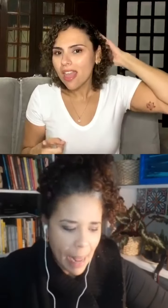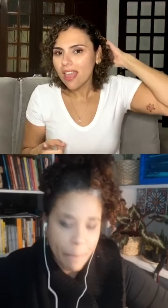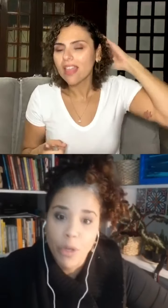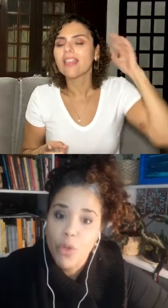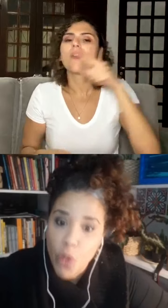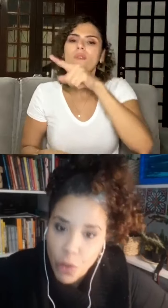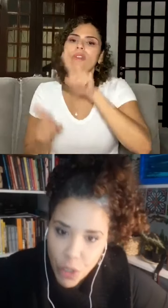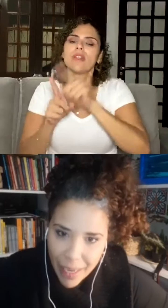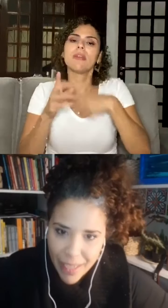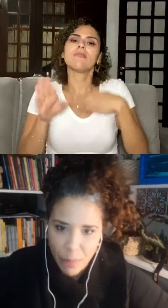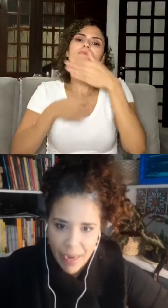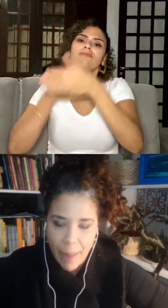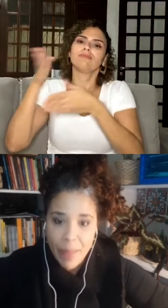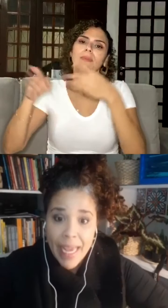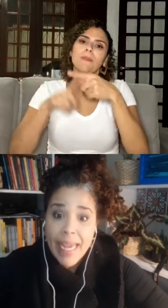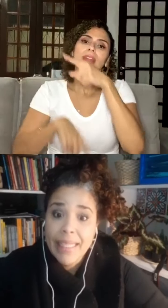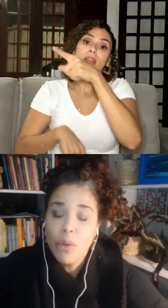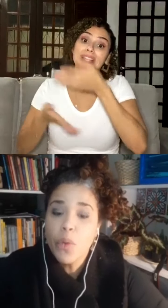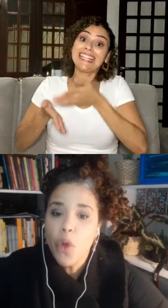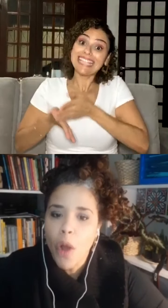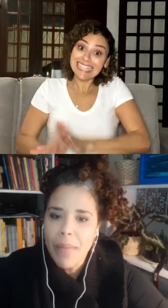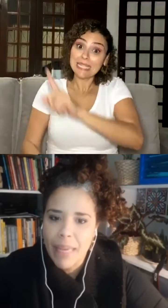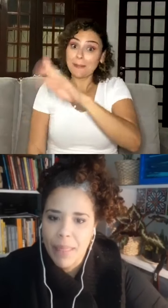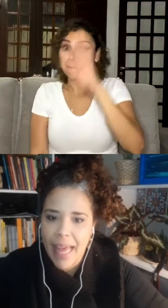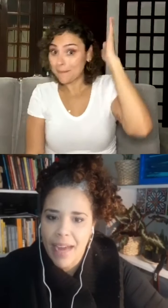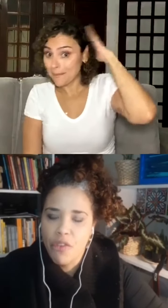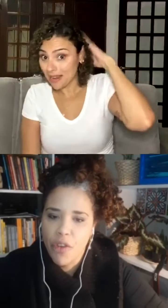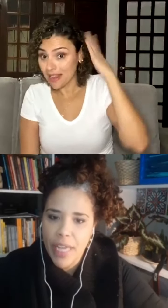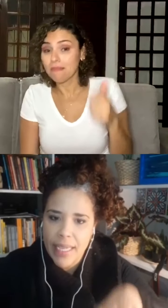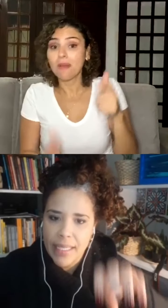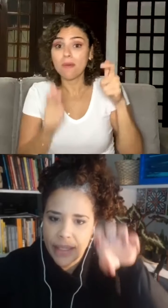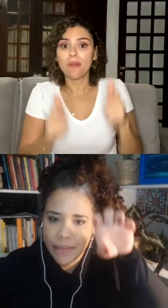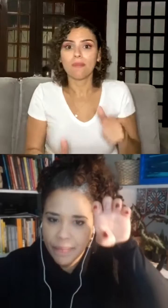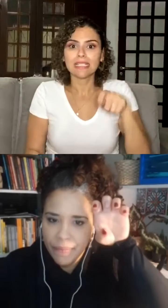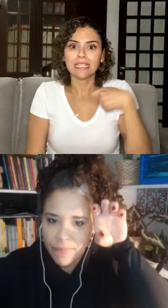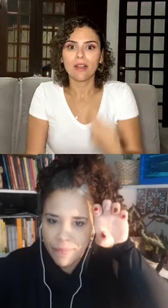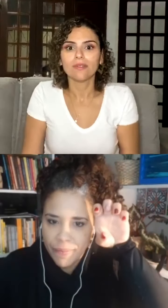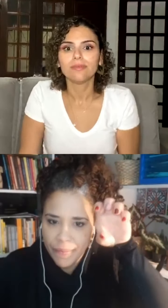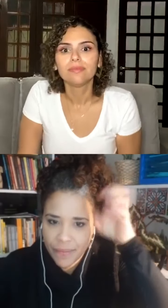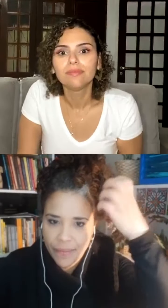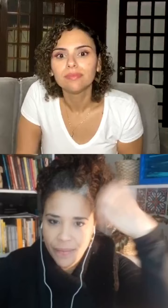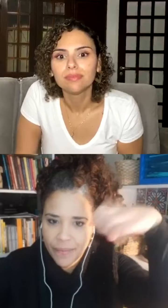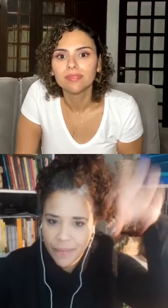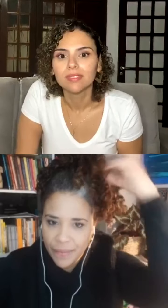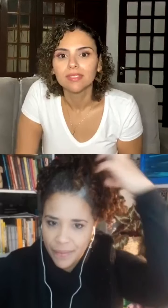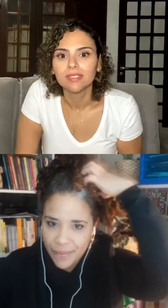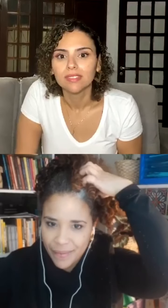porque eu sou de Belém do Pará. Então, o nome que me deram foi esse.